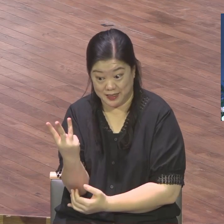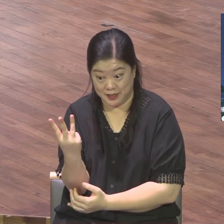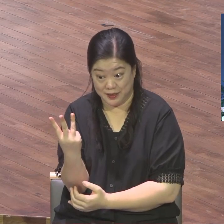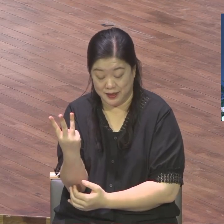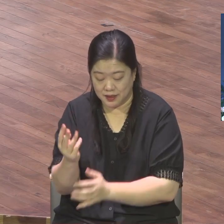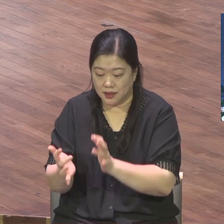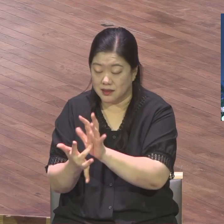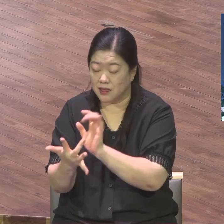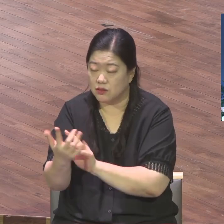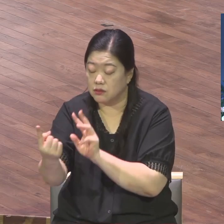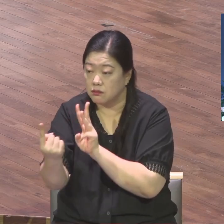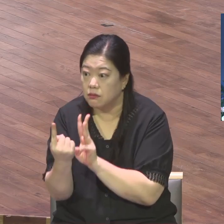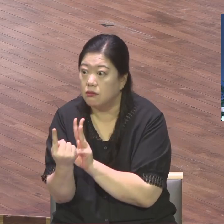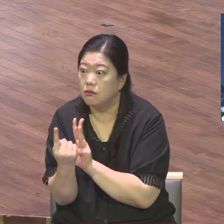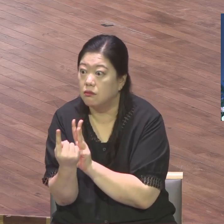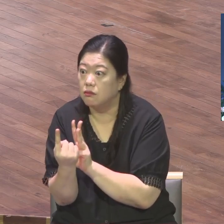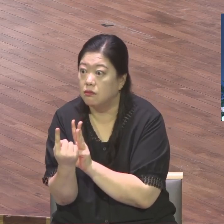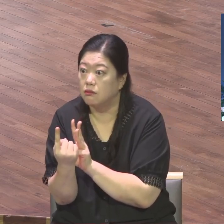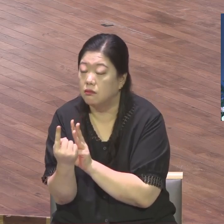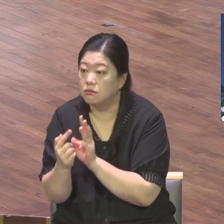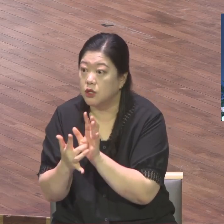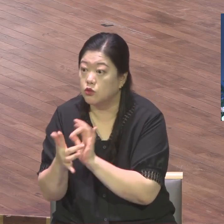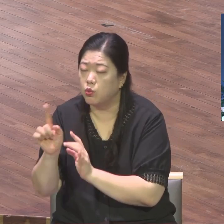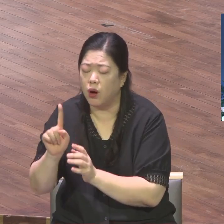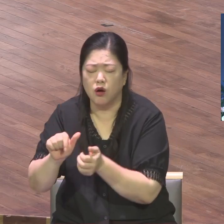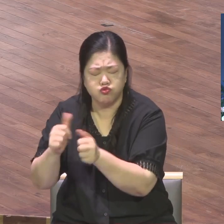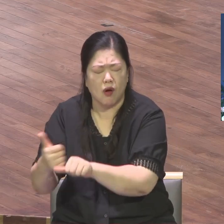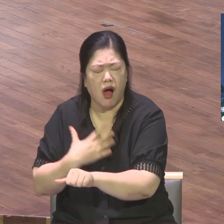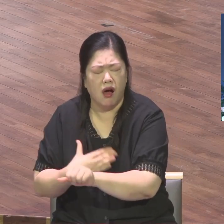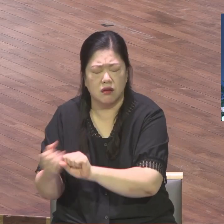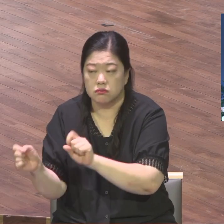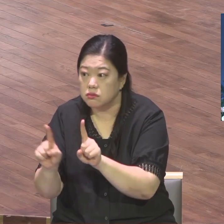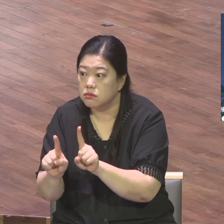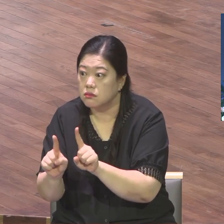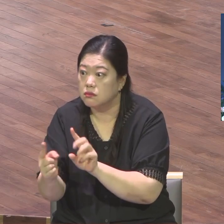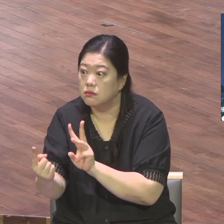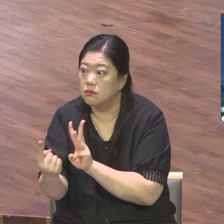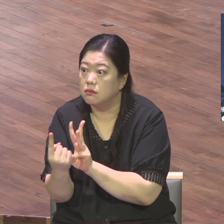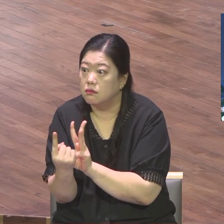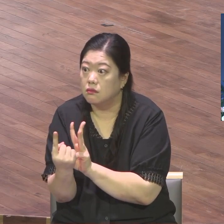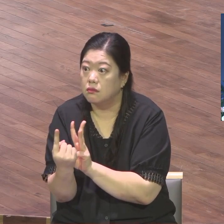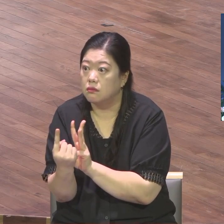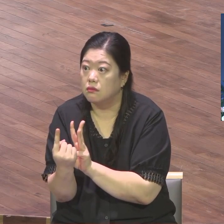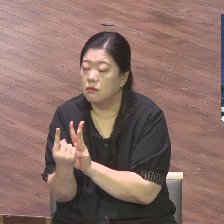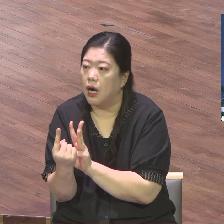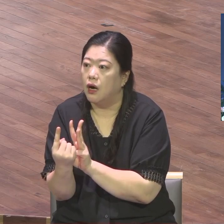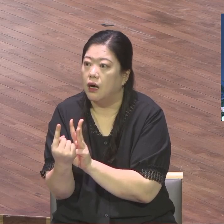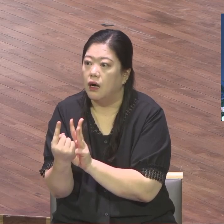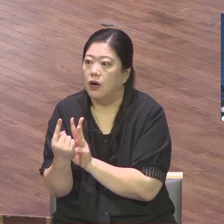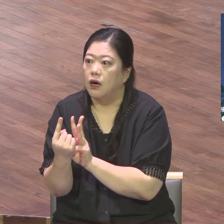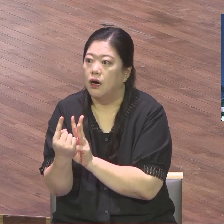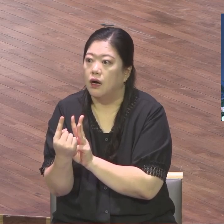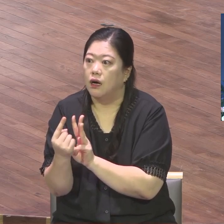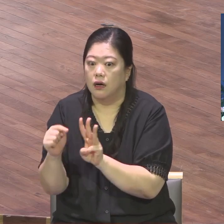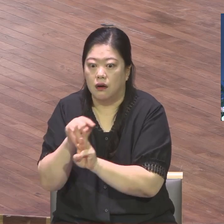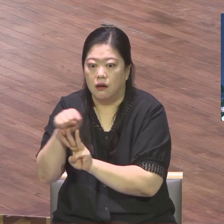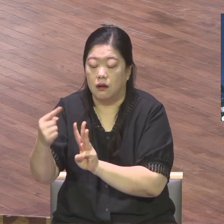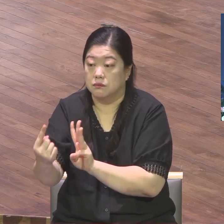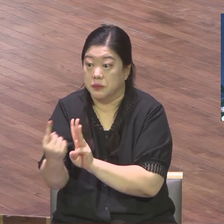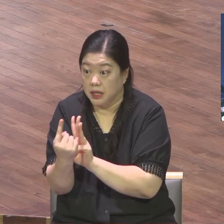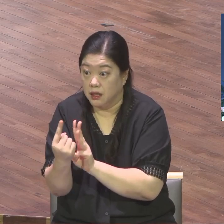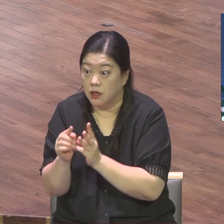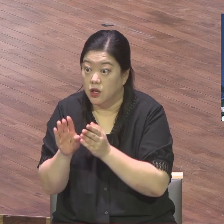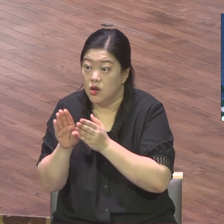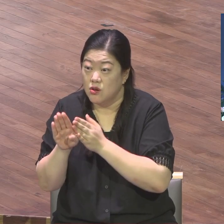몹시 놀라며 떨었다 그랬어요. 예수님이 부활했다. 이 소식을 이들이 먼저 들었는데